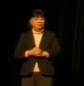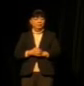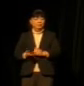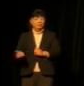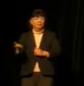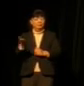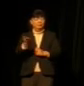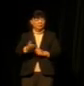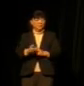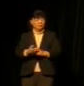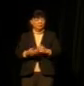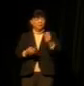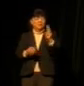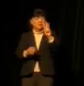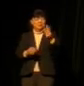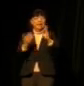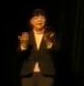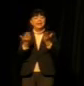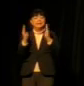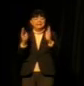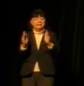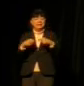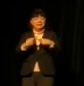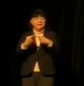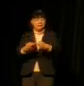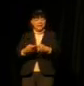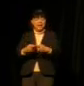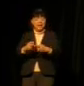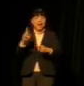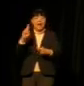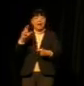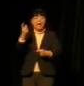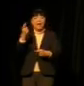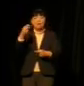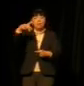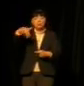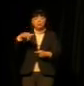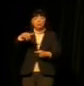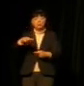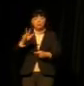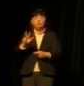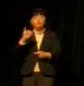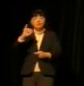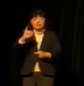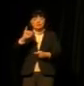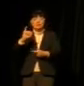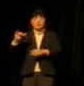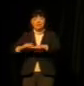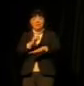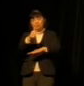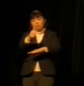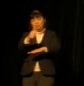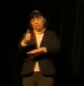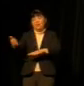次は、3学期に入って、ラモス類、ね、訪問してくれました。でね、ラ